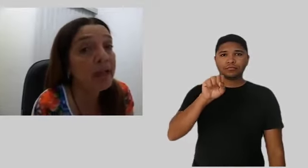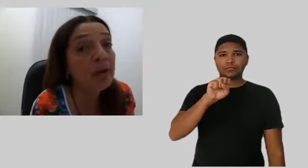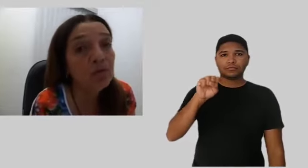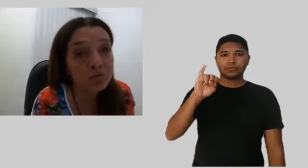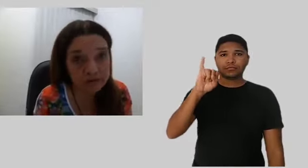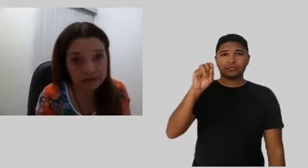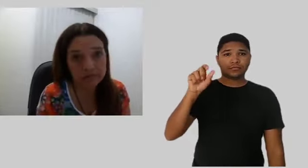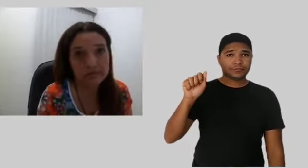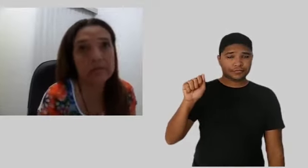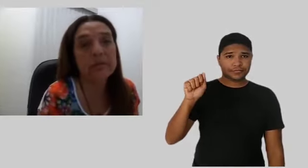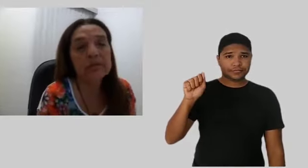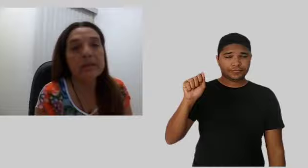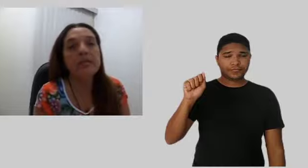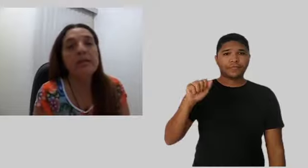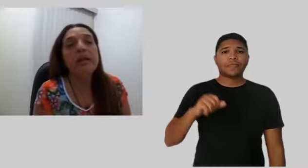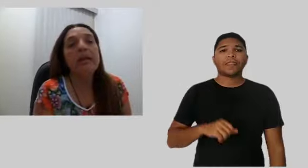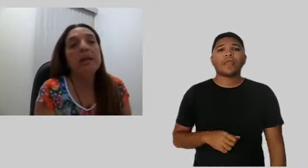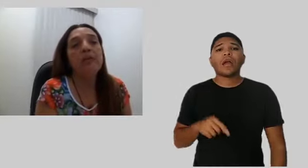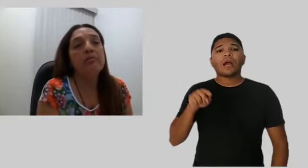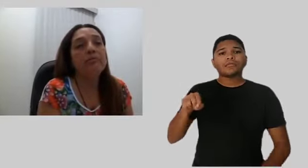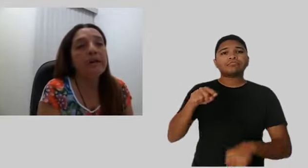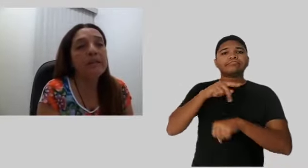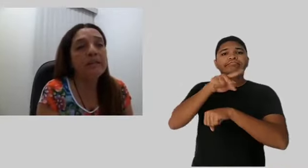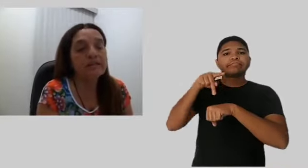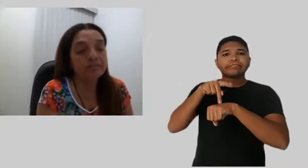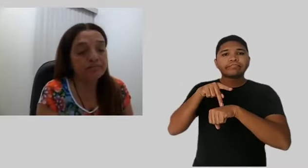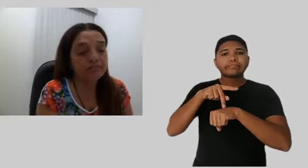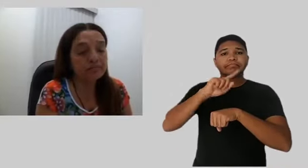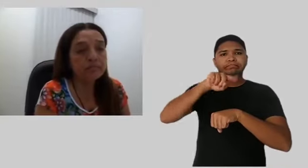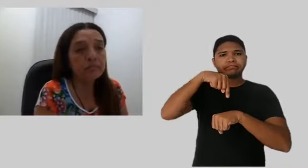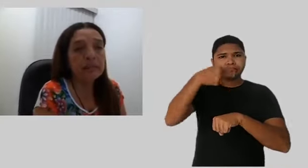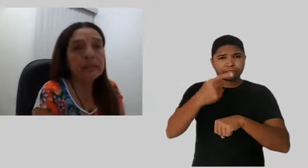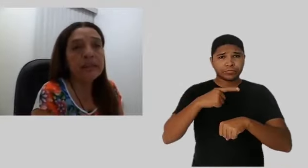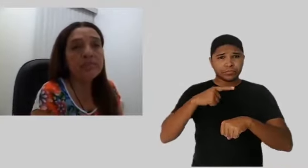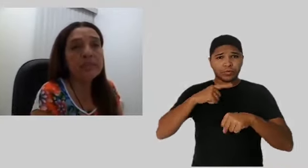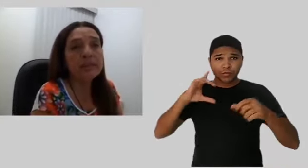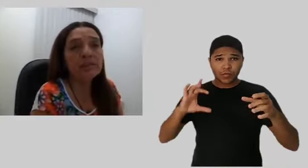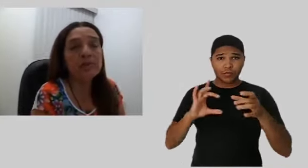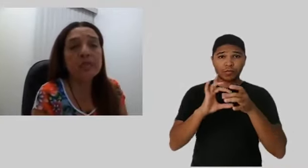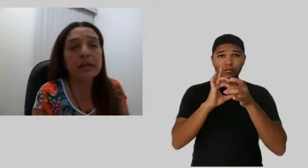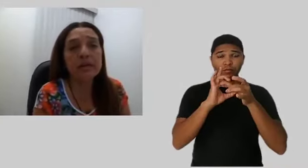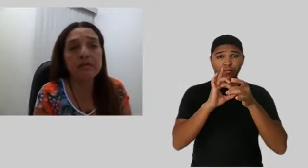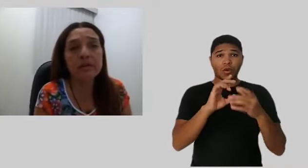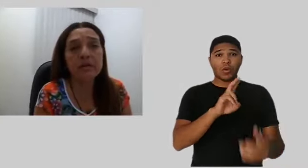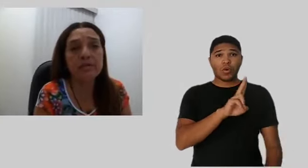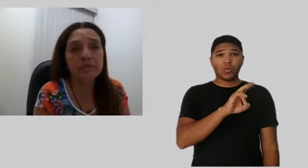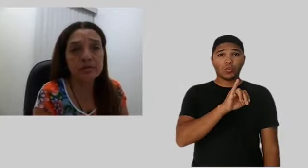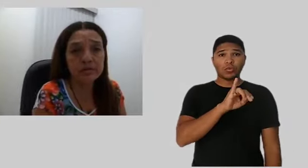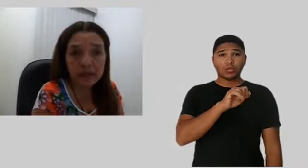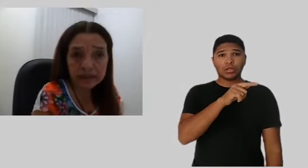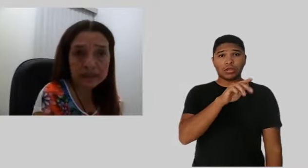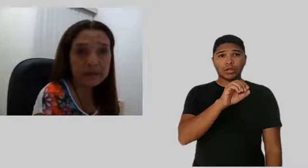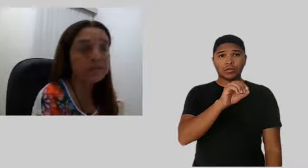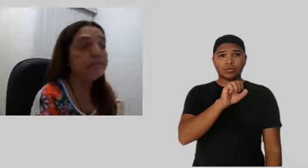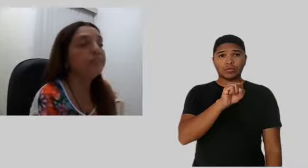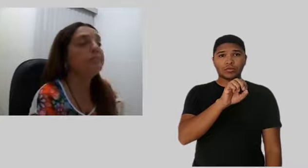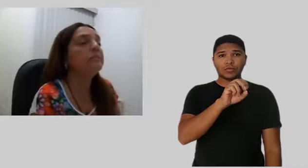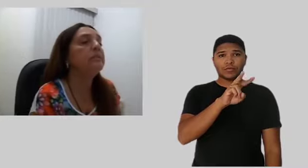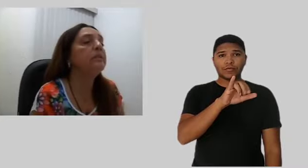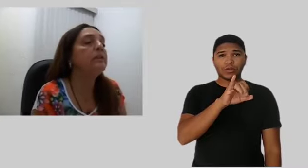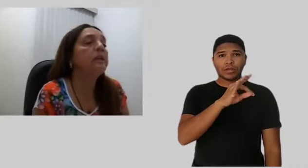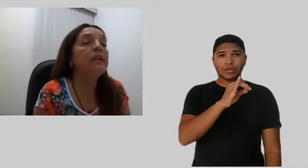chamado Bielorrússia, certo? É um país que depois é incorporado à União